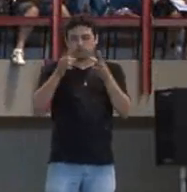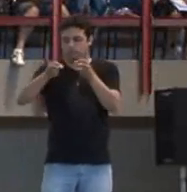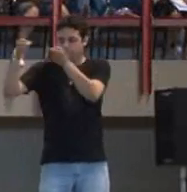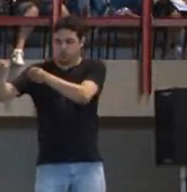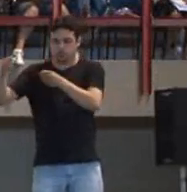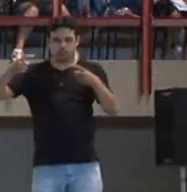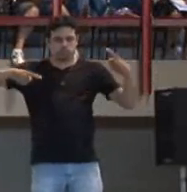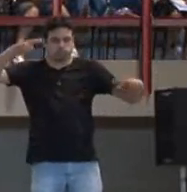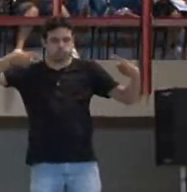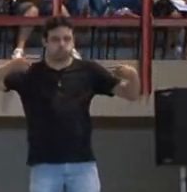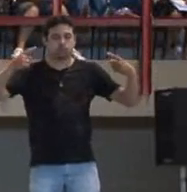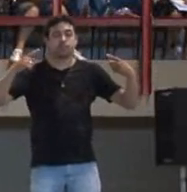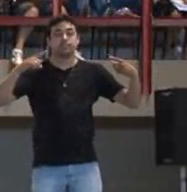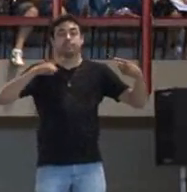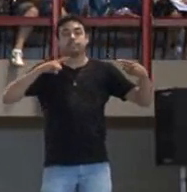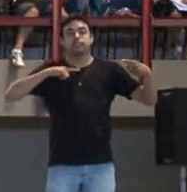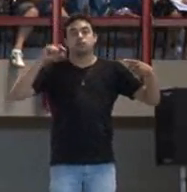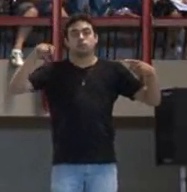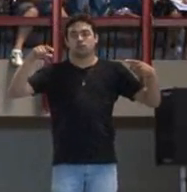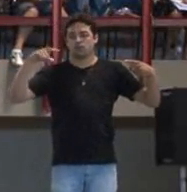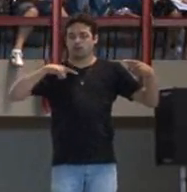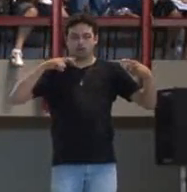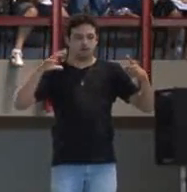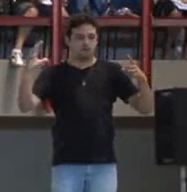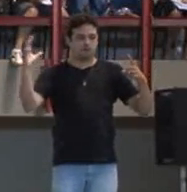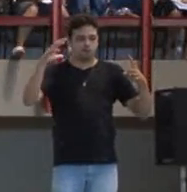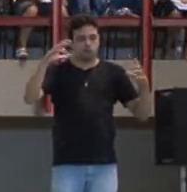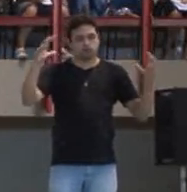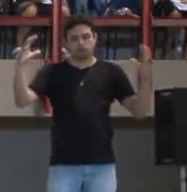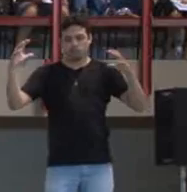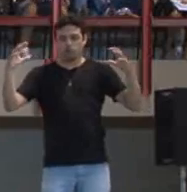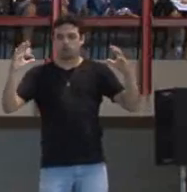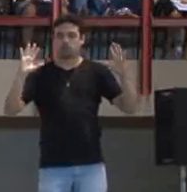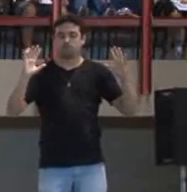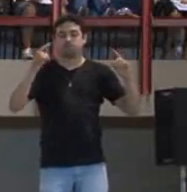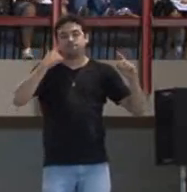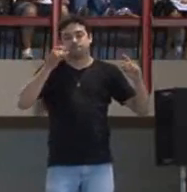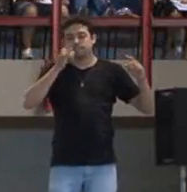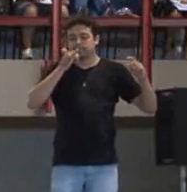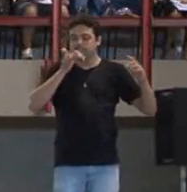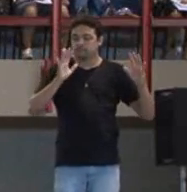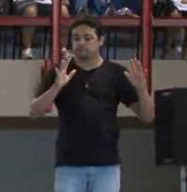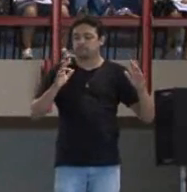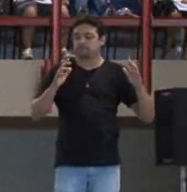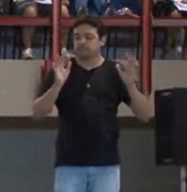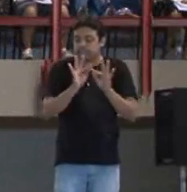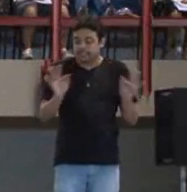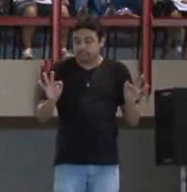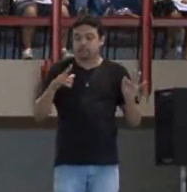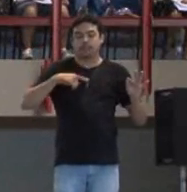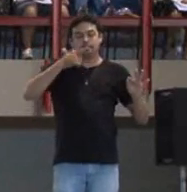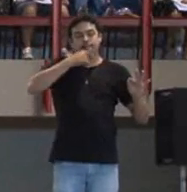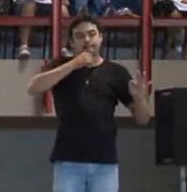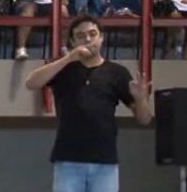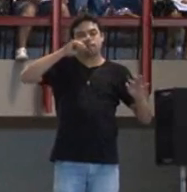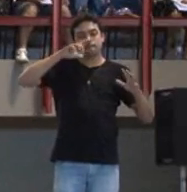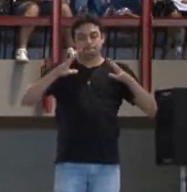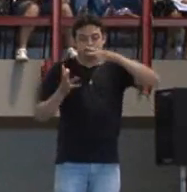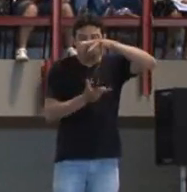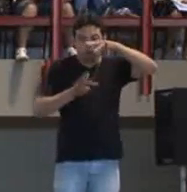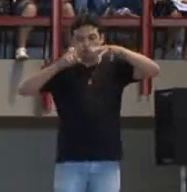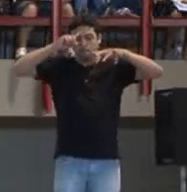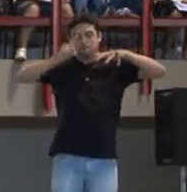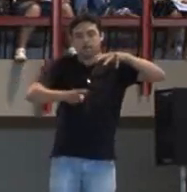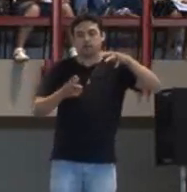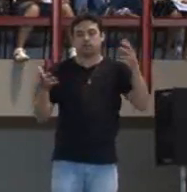áreas onde existia uma maior influência de certos países ou vamos deixar a coisa mais simples é quem manda no mundo